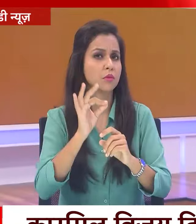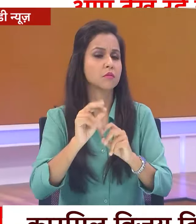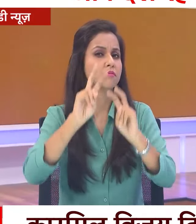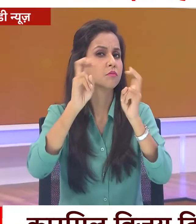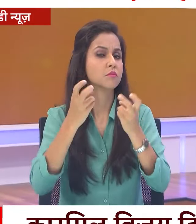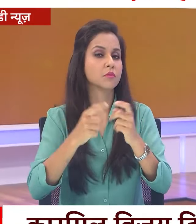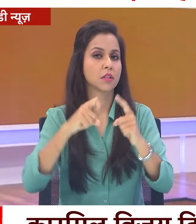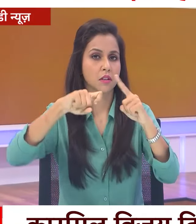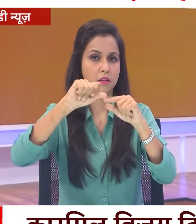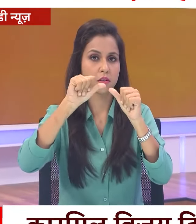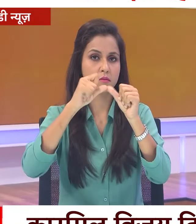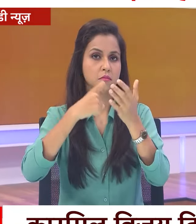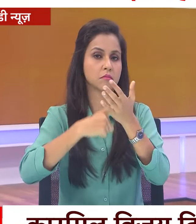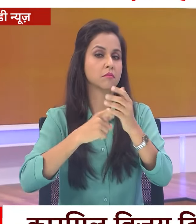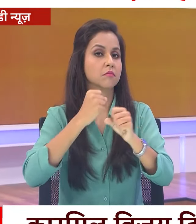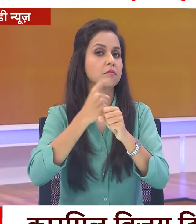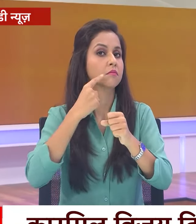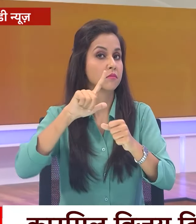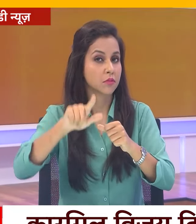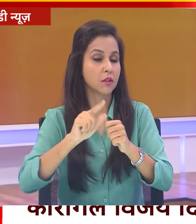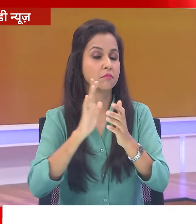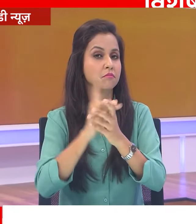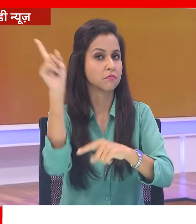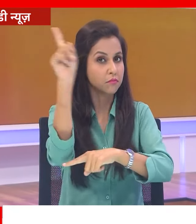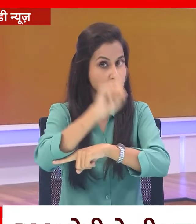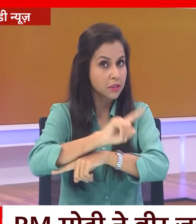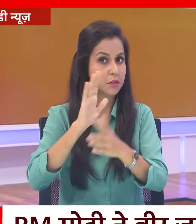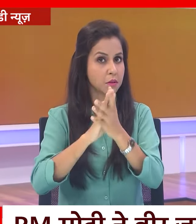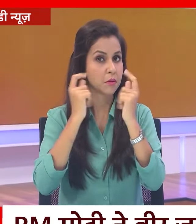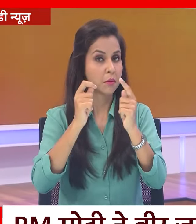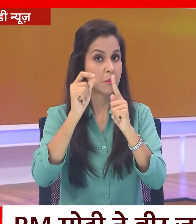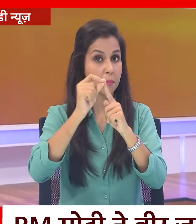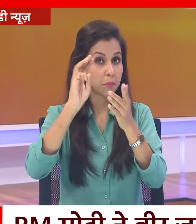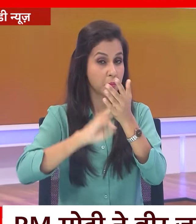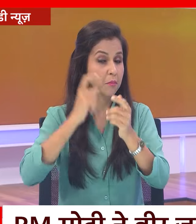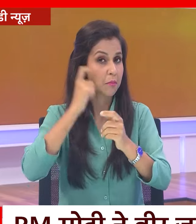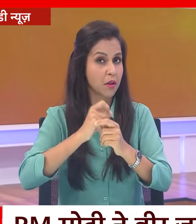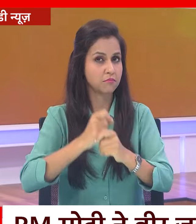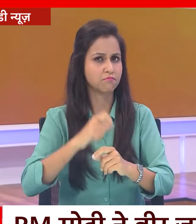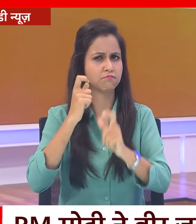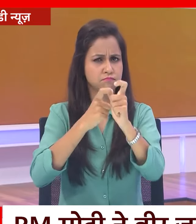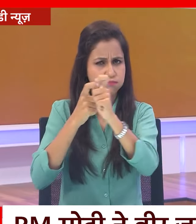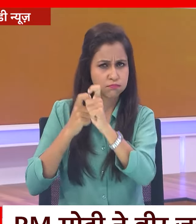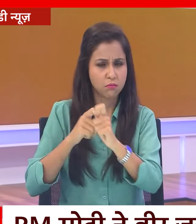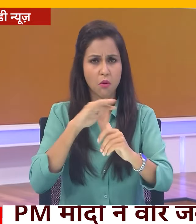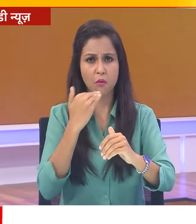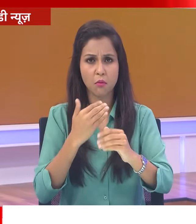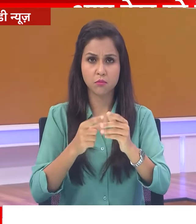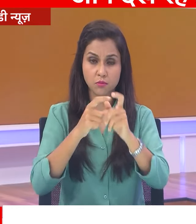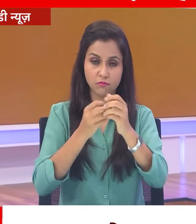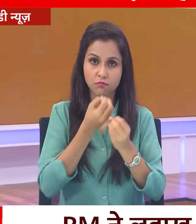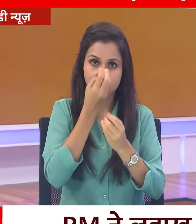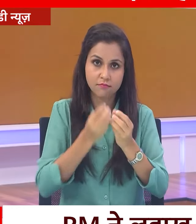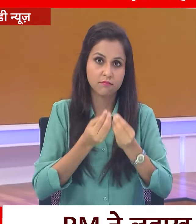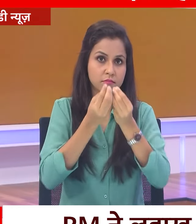करगिल विजय दिवस के मौके पर प्रधानमंत्री नरेंद्र मोदी ने वीर जवानों को श्रद्धांजलि दी। द्रास में